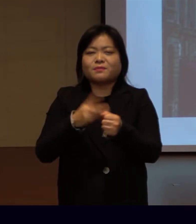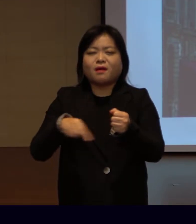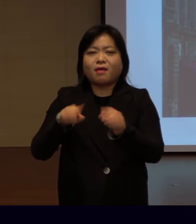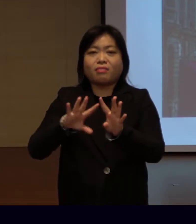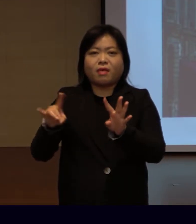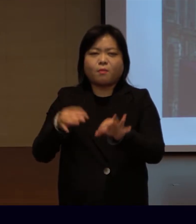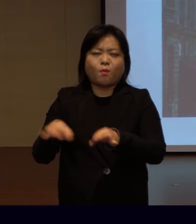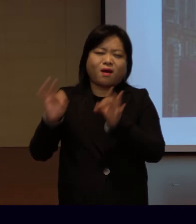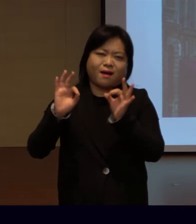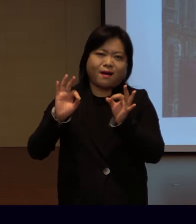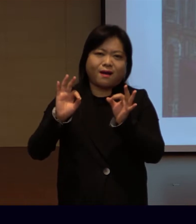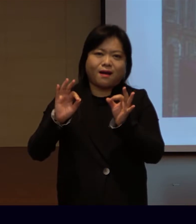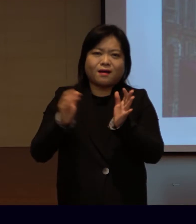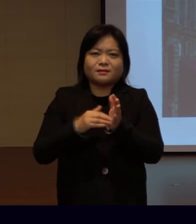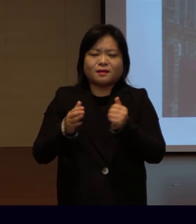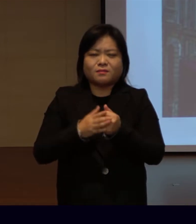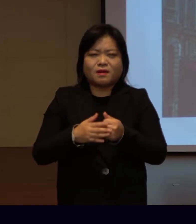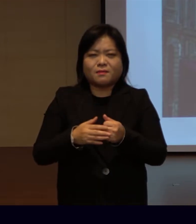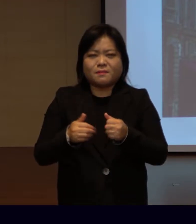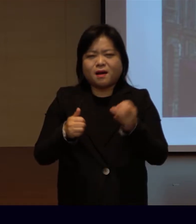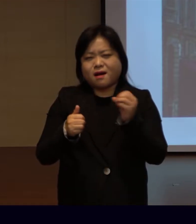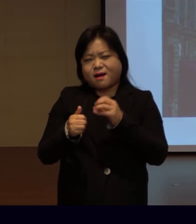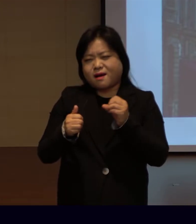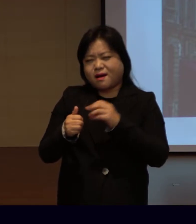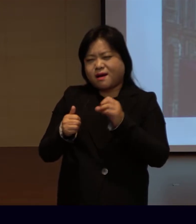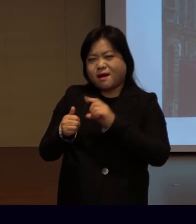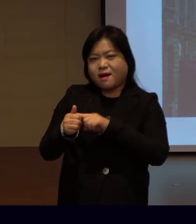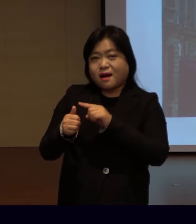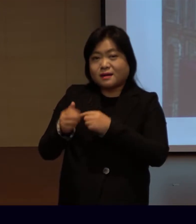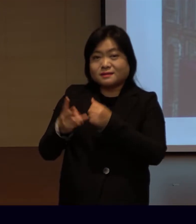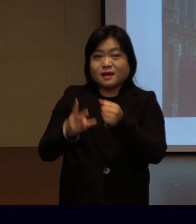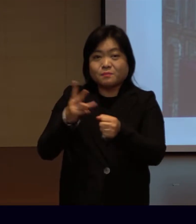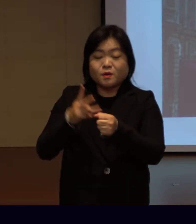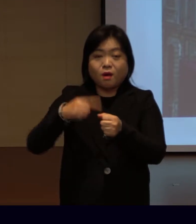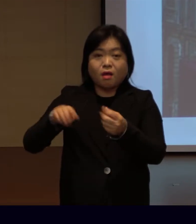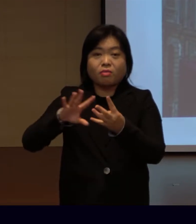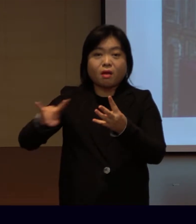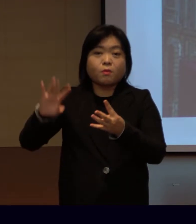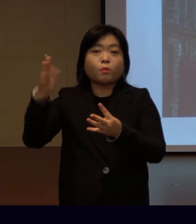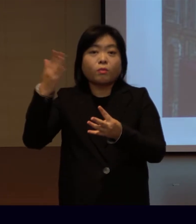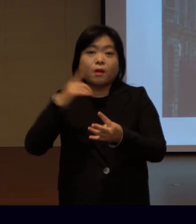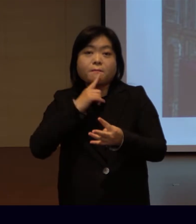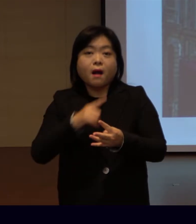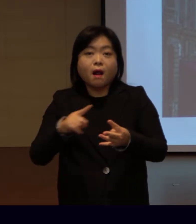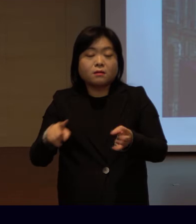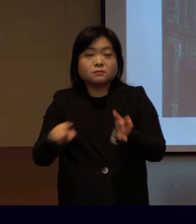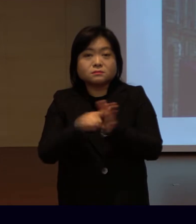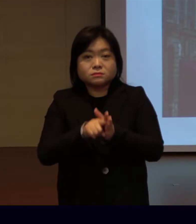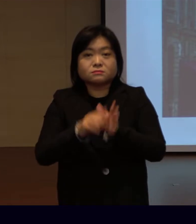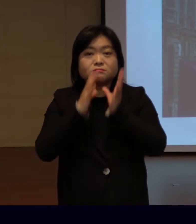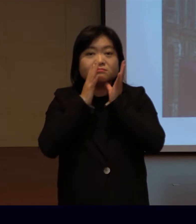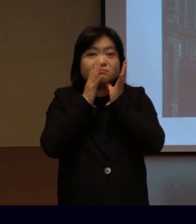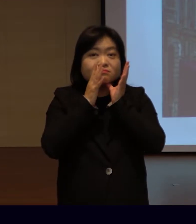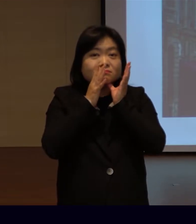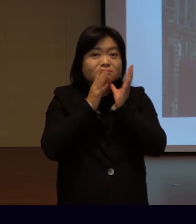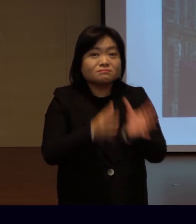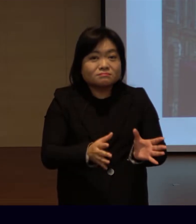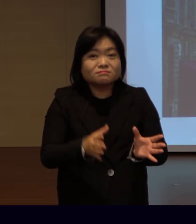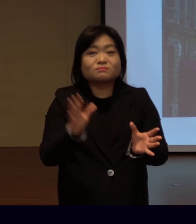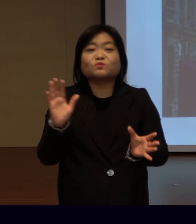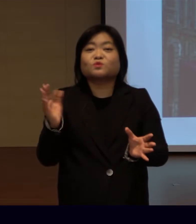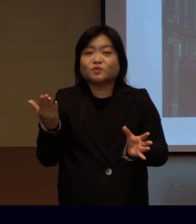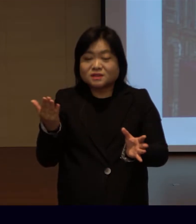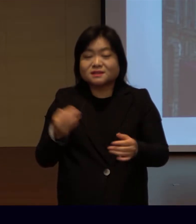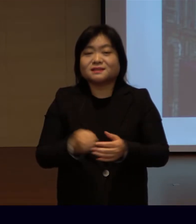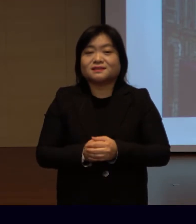맞죠? 그러면서 막 속삭여요. 3년 안에 4배 된다는데 거기에 막 흔들리지 않을 사람이